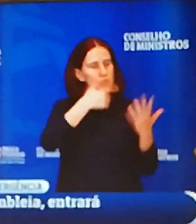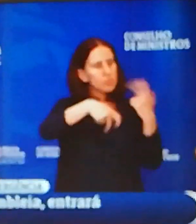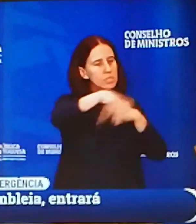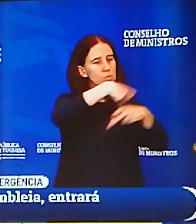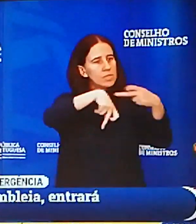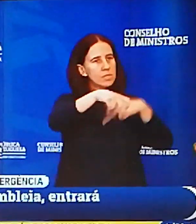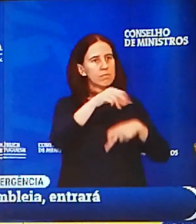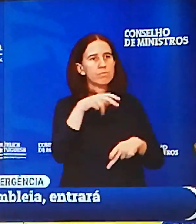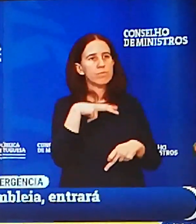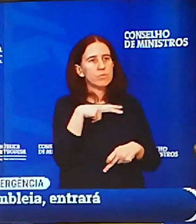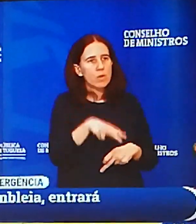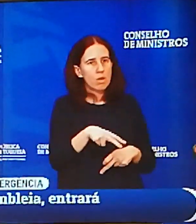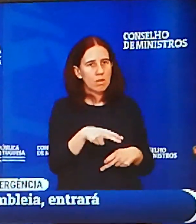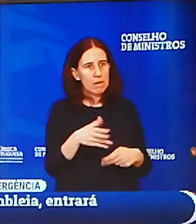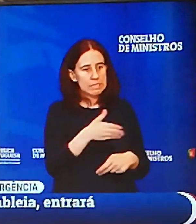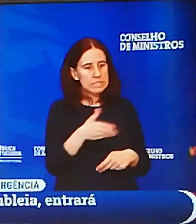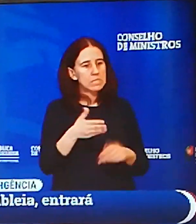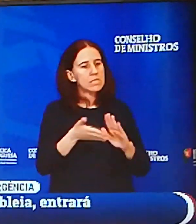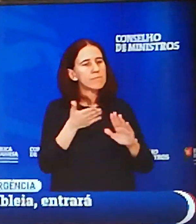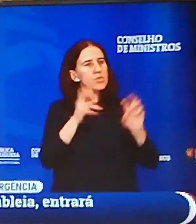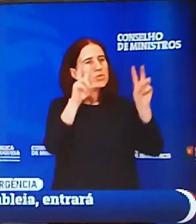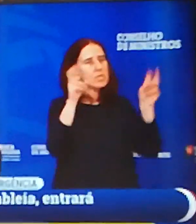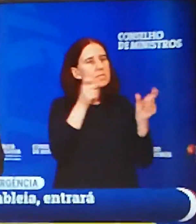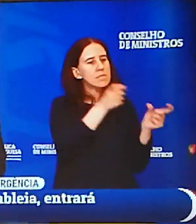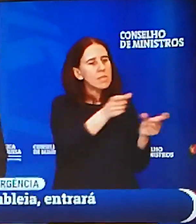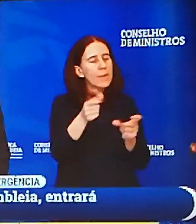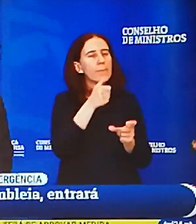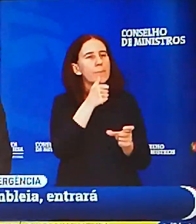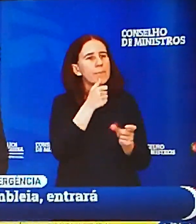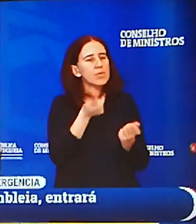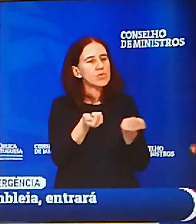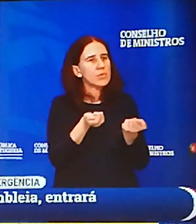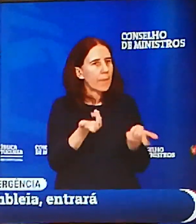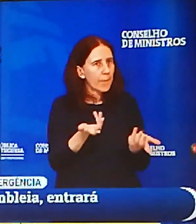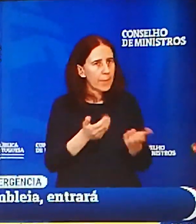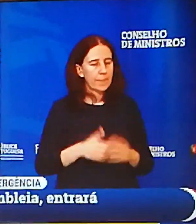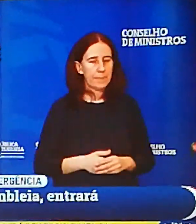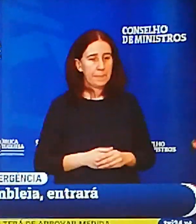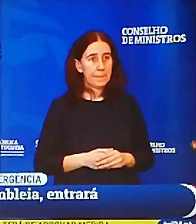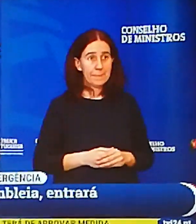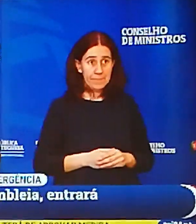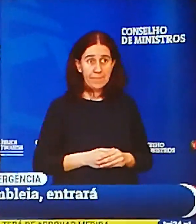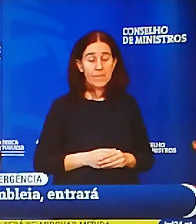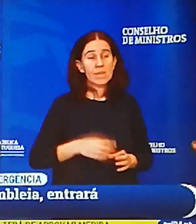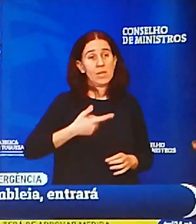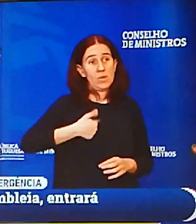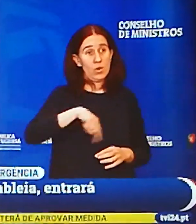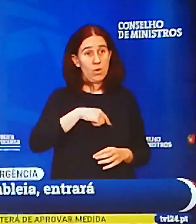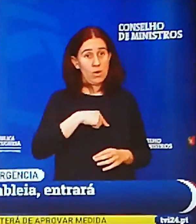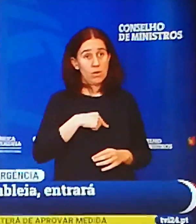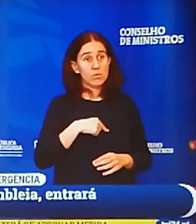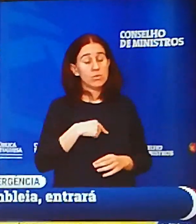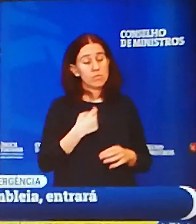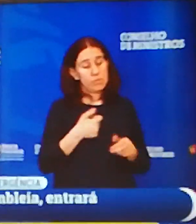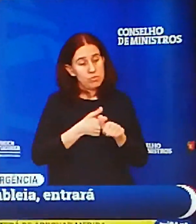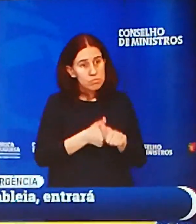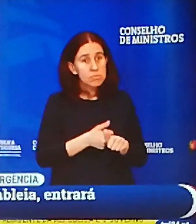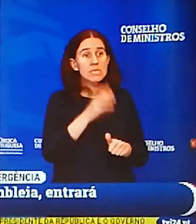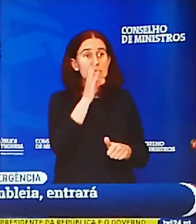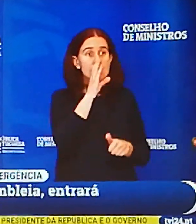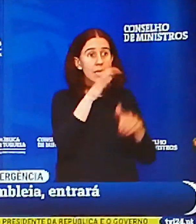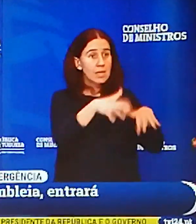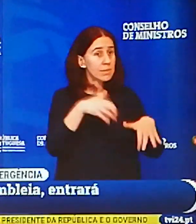em Portugal neste estado de emergência. Como é que fará essa gestão? Nós daremos execução, se a Assembleia da República aprovar